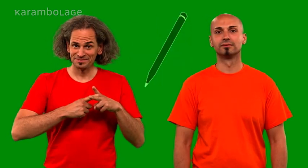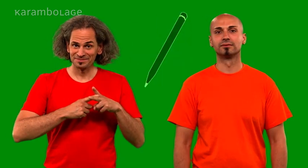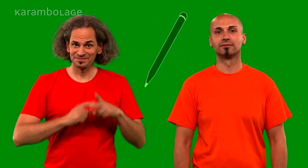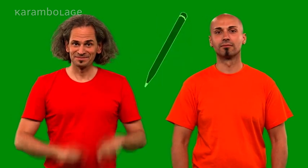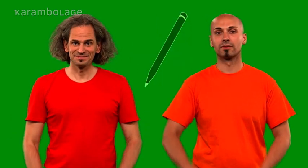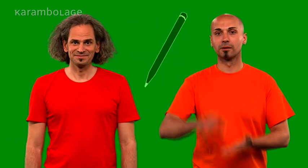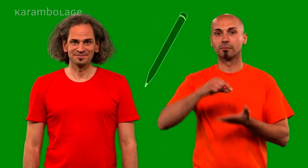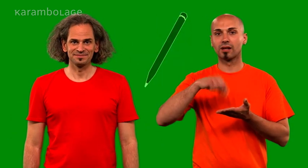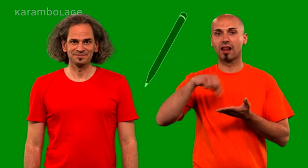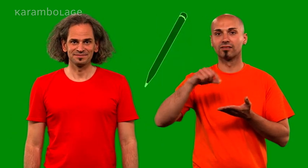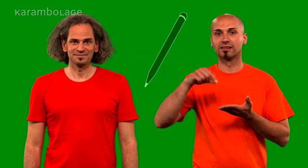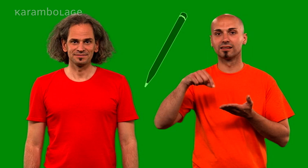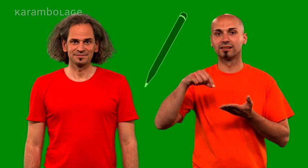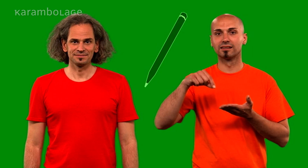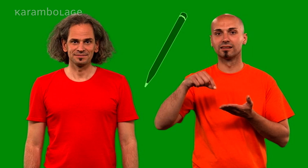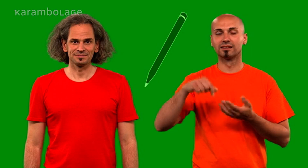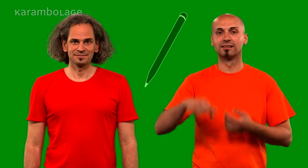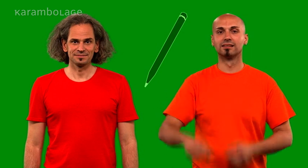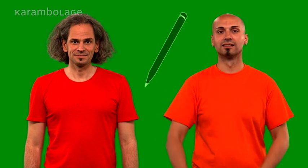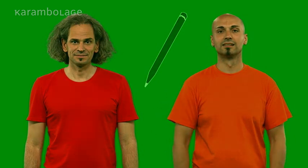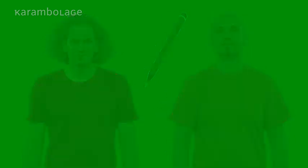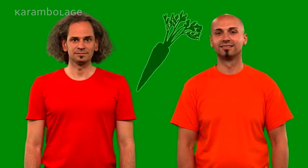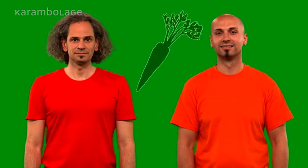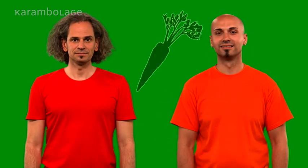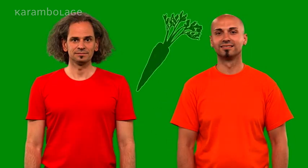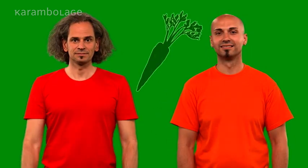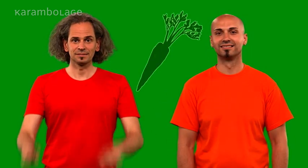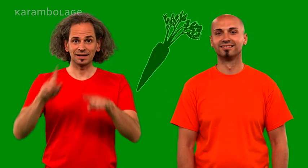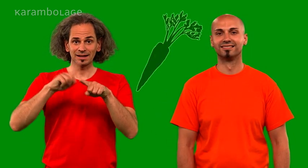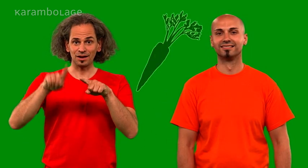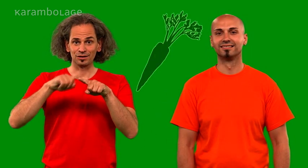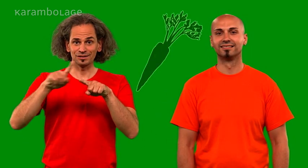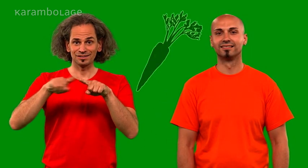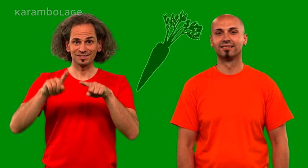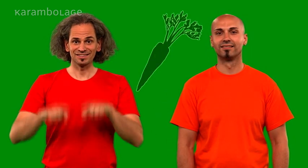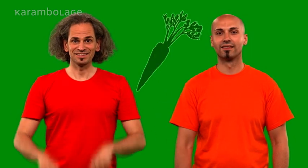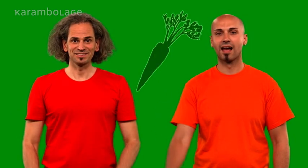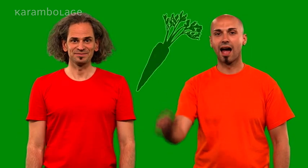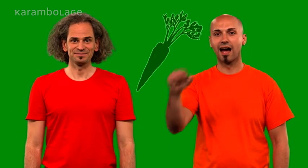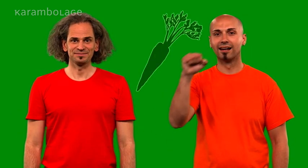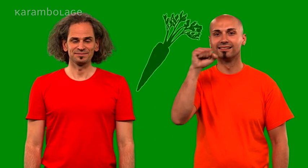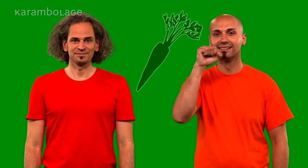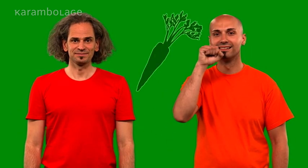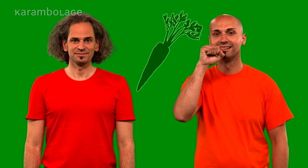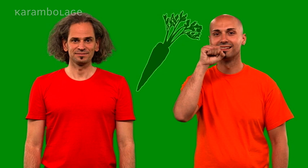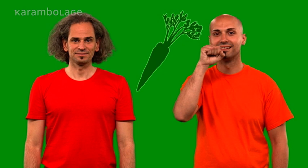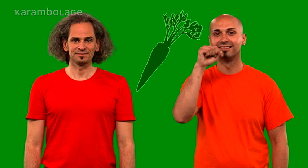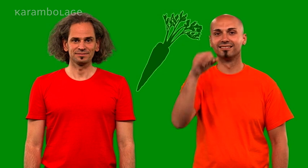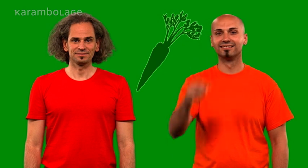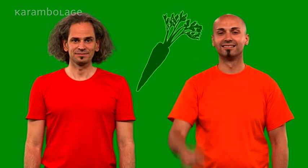gespitzt wird, während man mit dem Deutschen schreibt. Dass die französische Karotte gerieben und die deutsche Karotte gegessen wird.